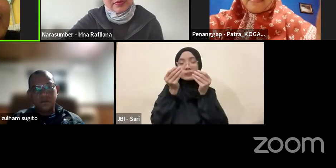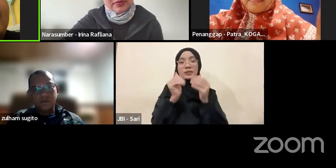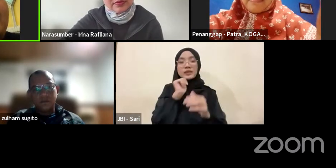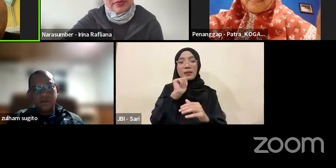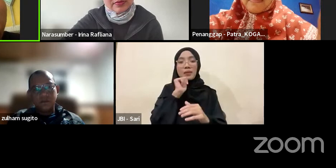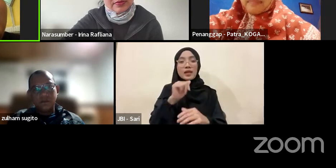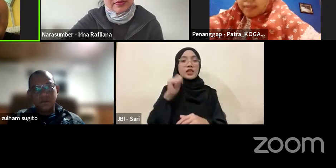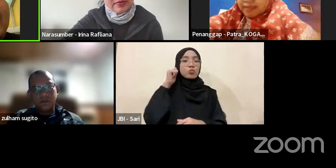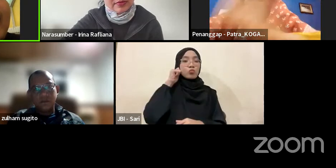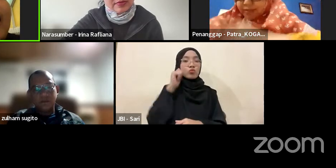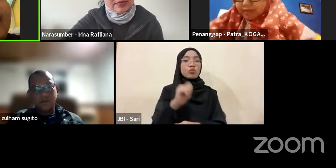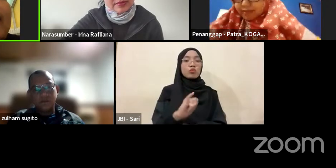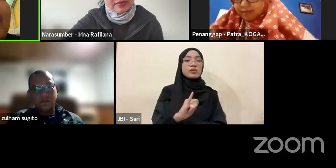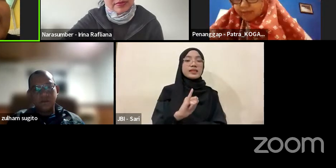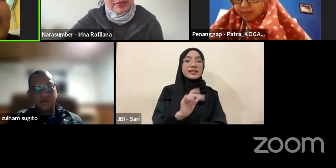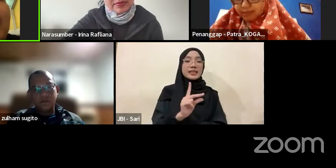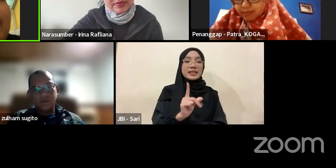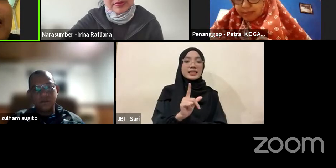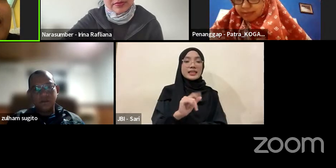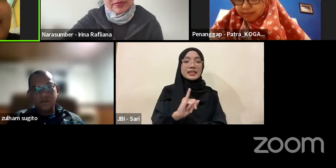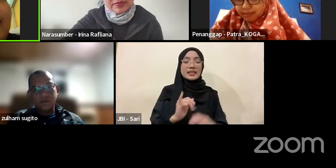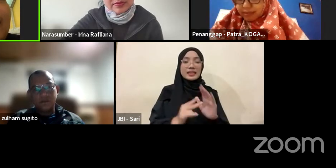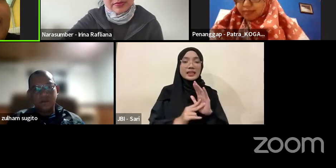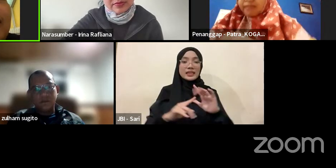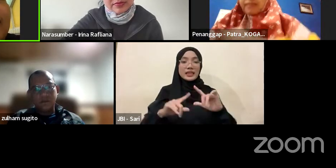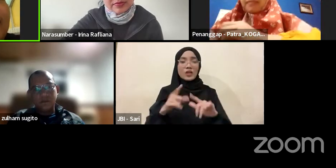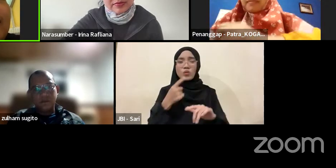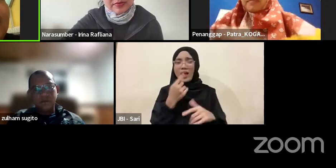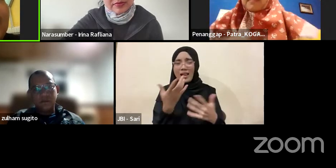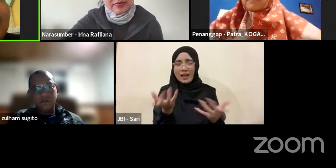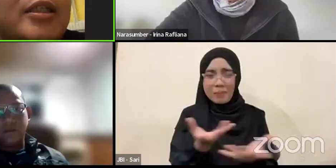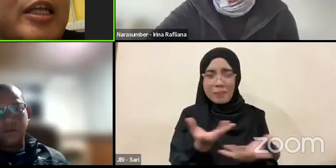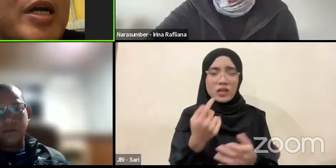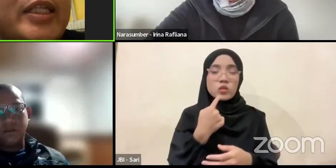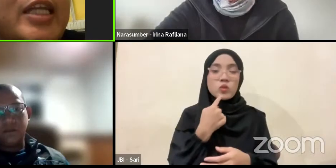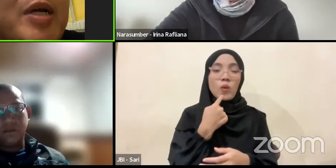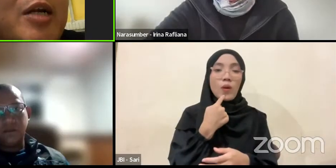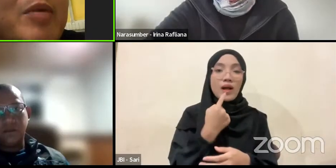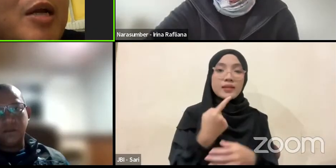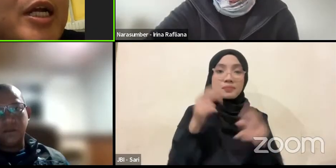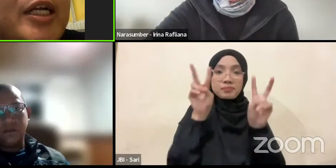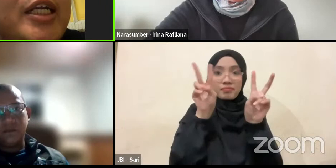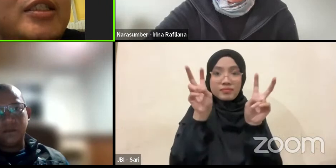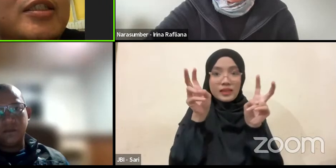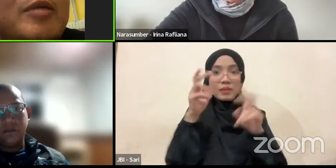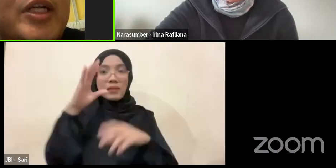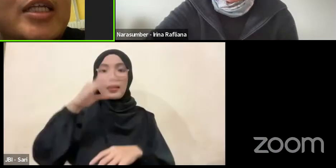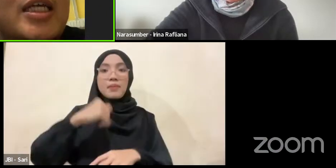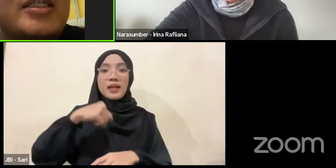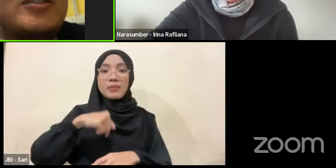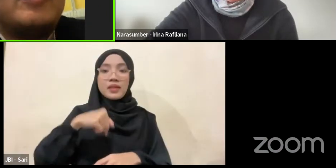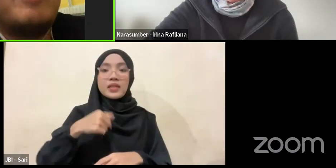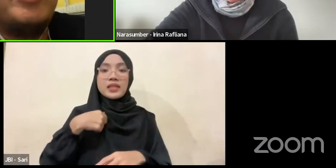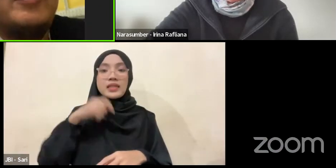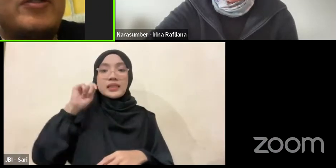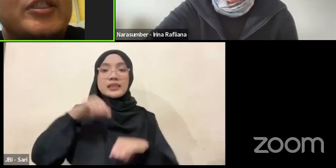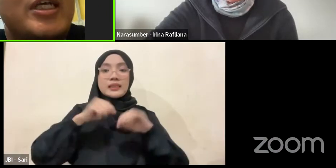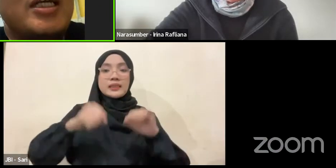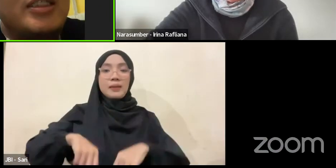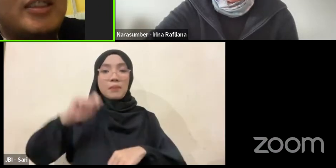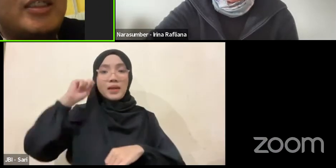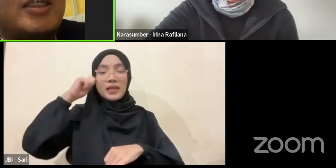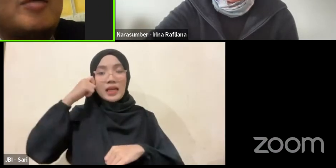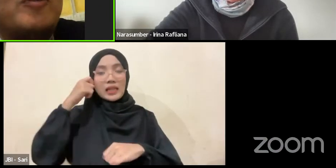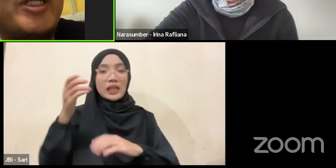Irina terkait dengan tema kita pada malam hari ini, sistem peringatan dini tsunami di